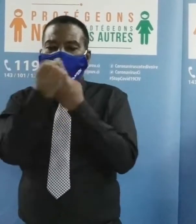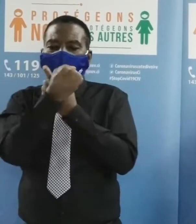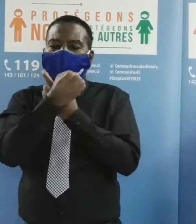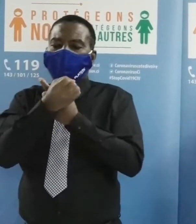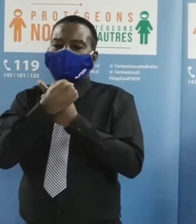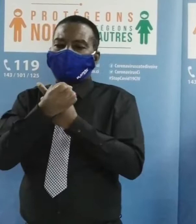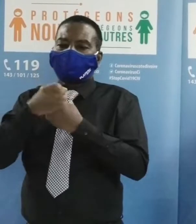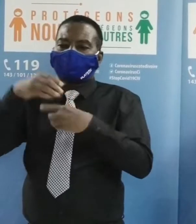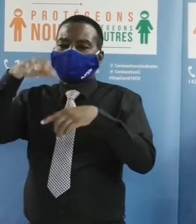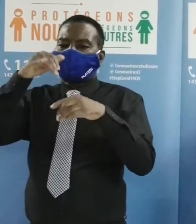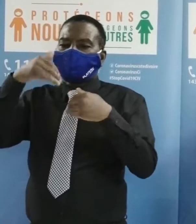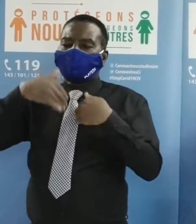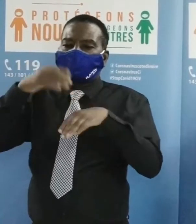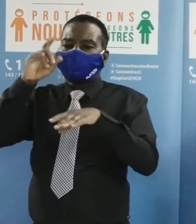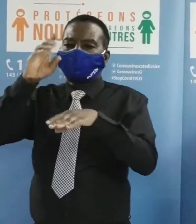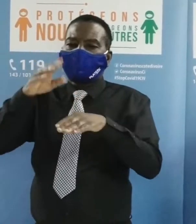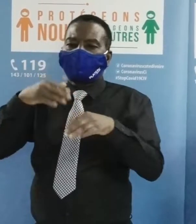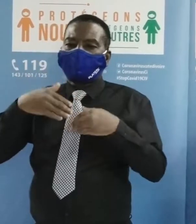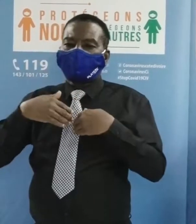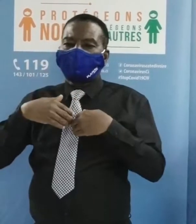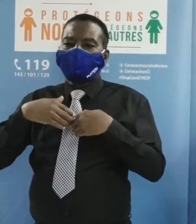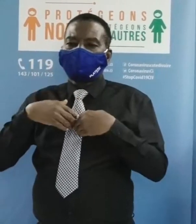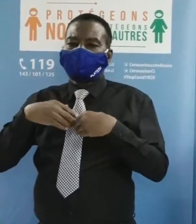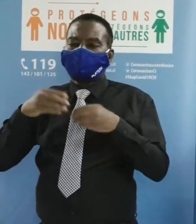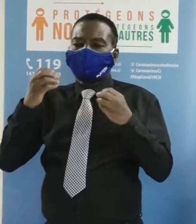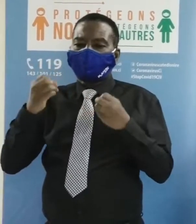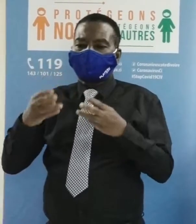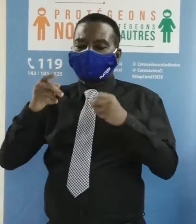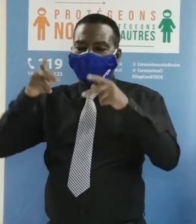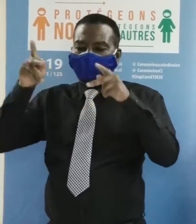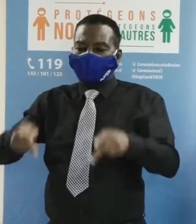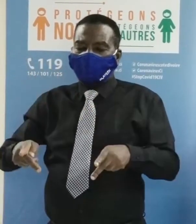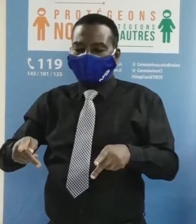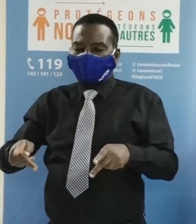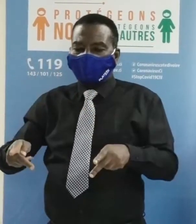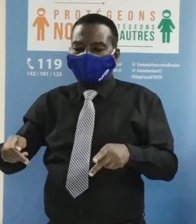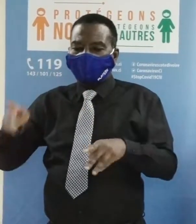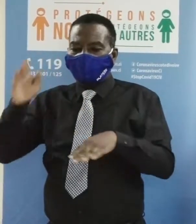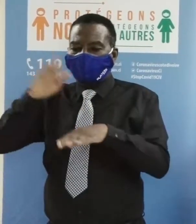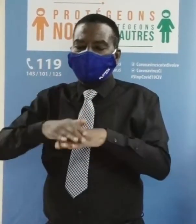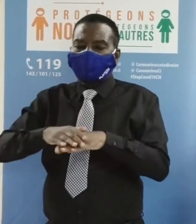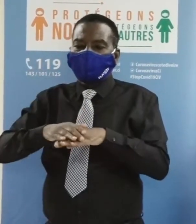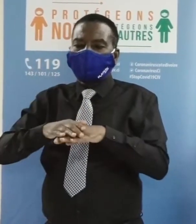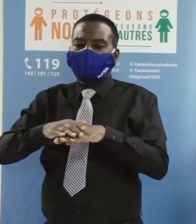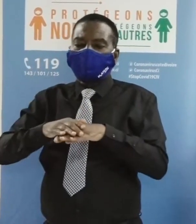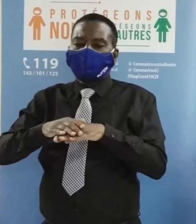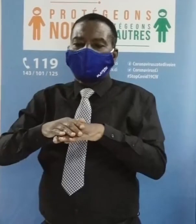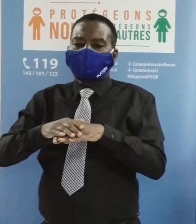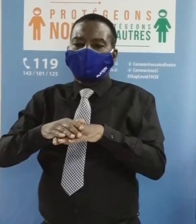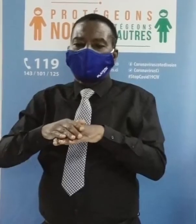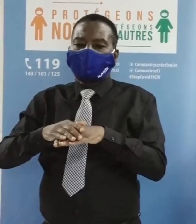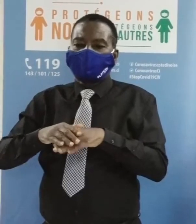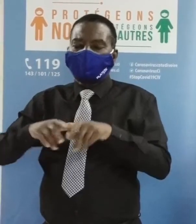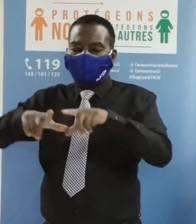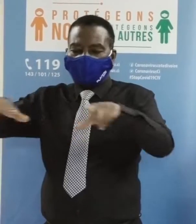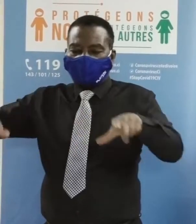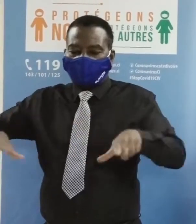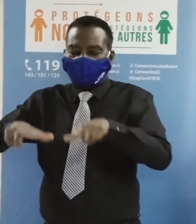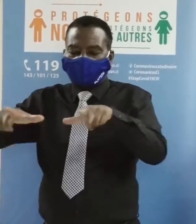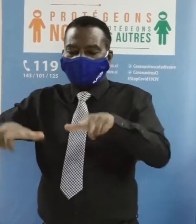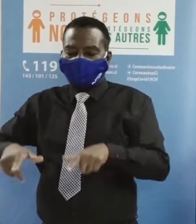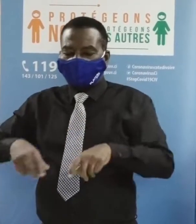d'avoir une densification des commerçants sur les lieux de